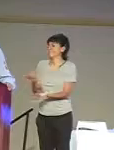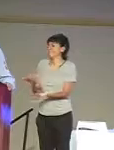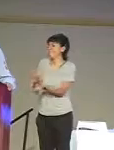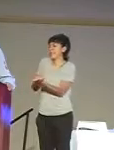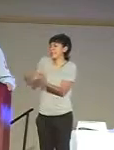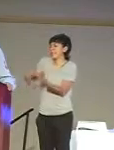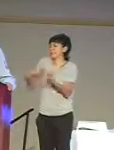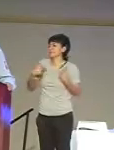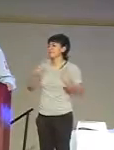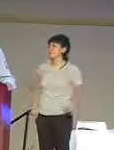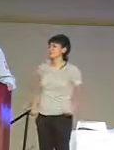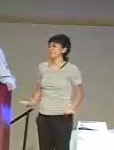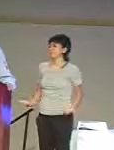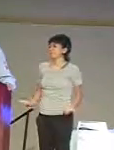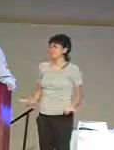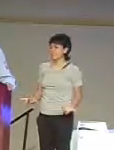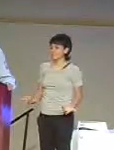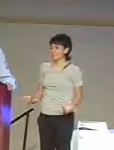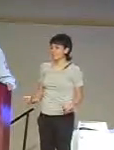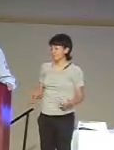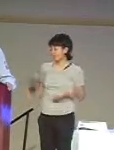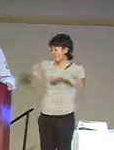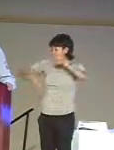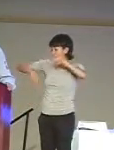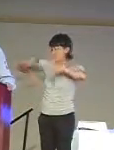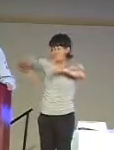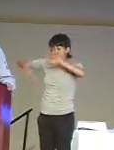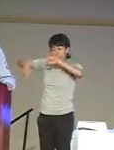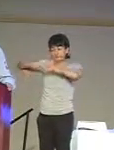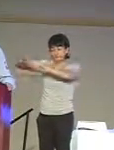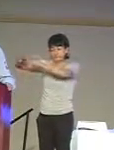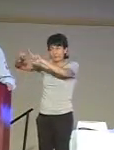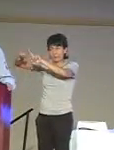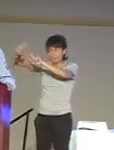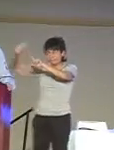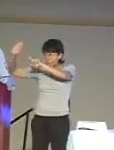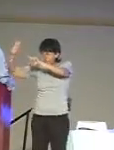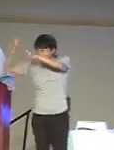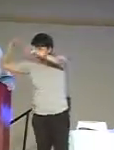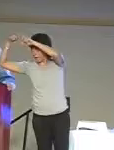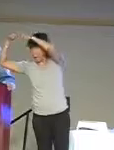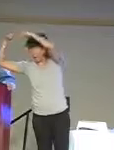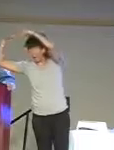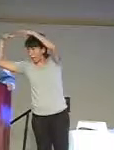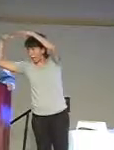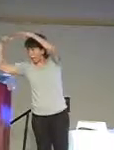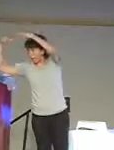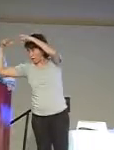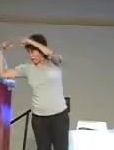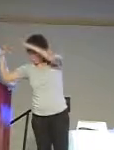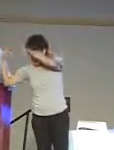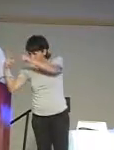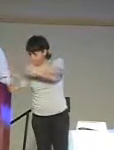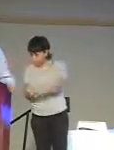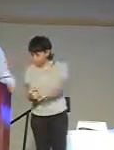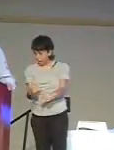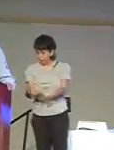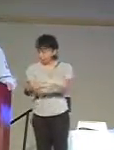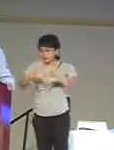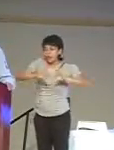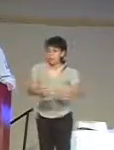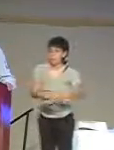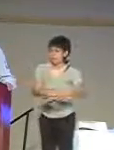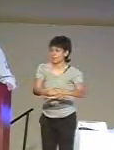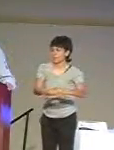los niveles, desde la federación hasta la madrina o el promotor comunitario, aplican para